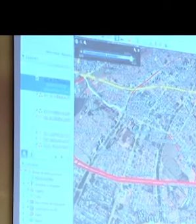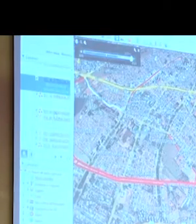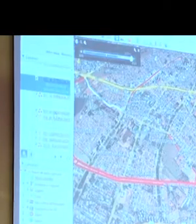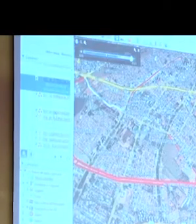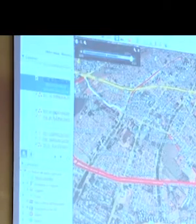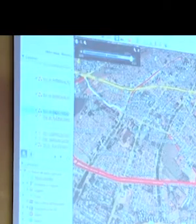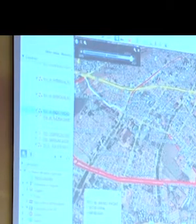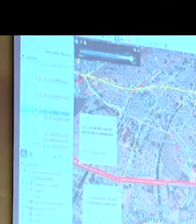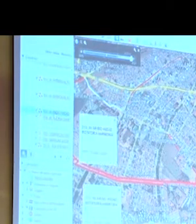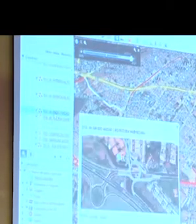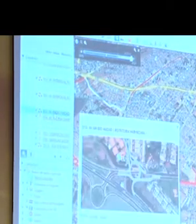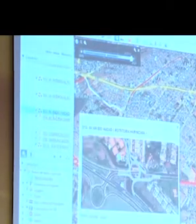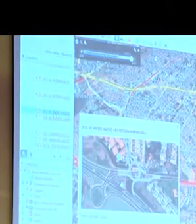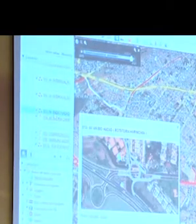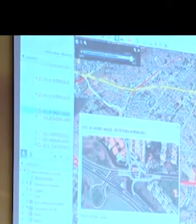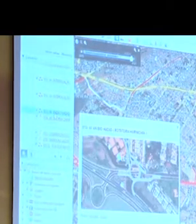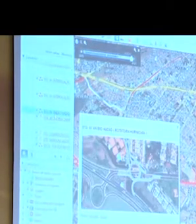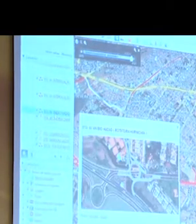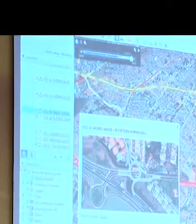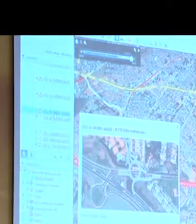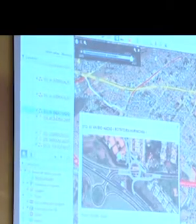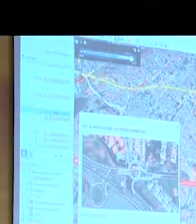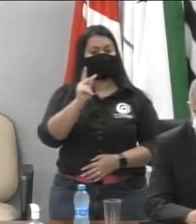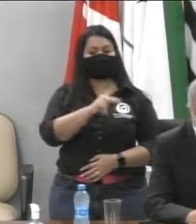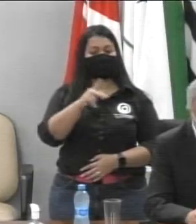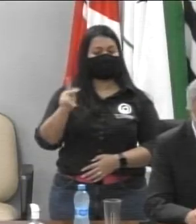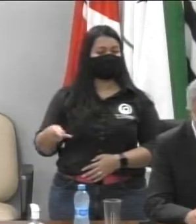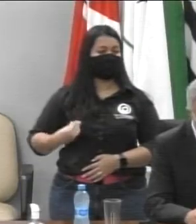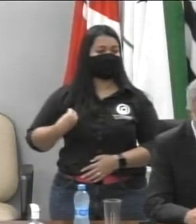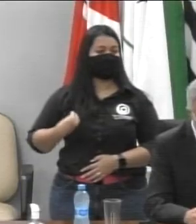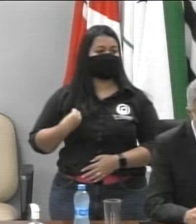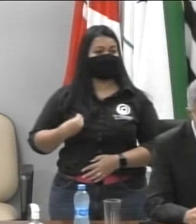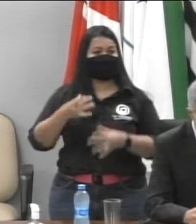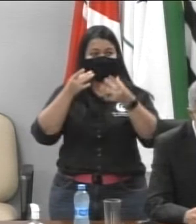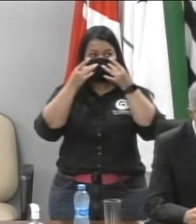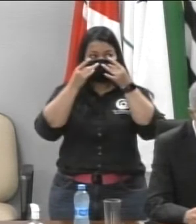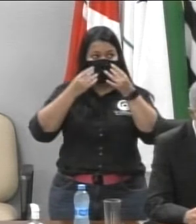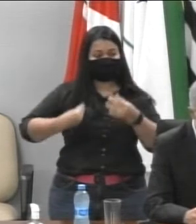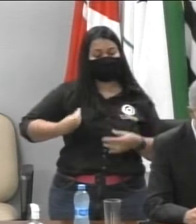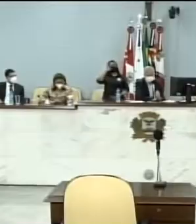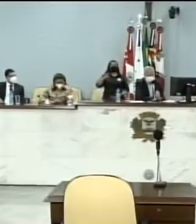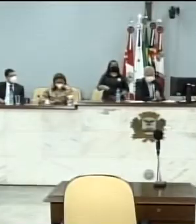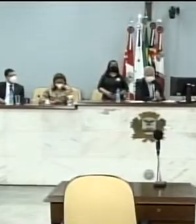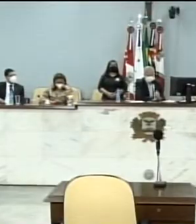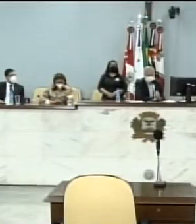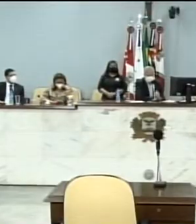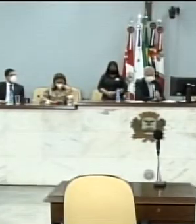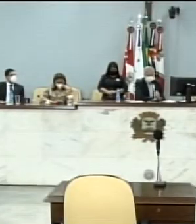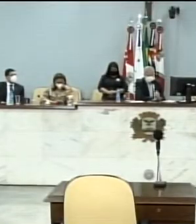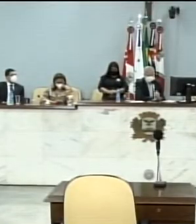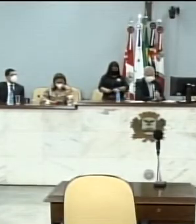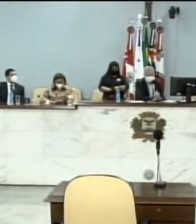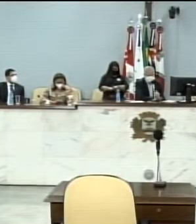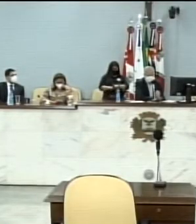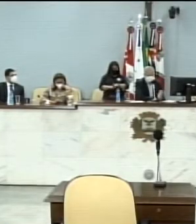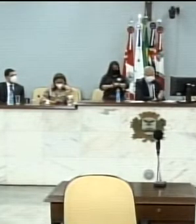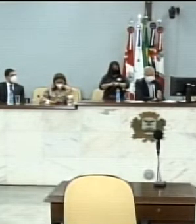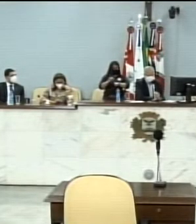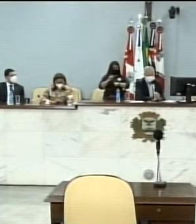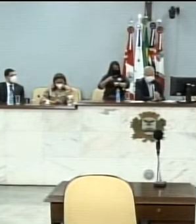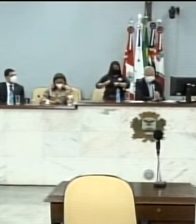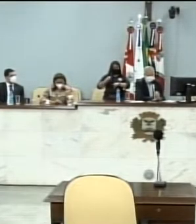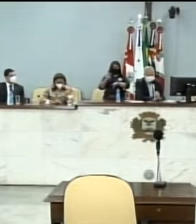e melhorias na infraestrutura da cidade. Na administração da Casa, iniciativas de destaque